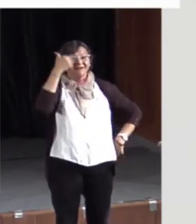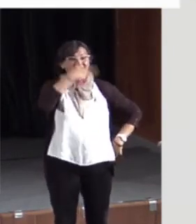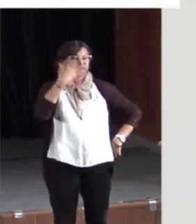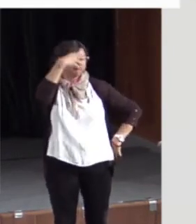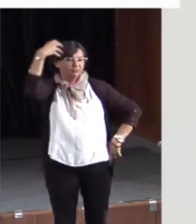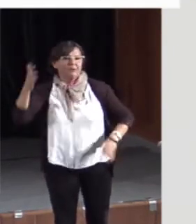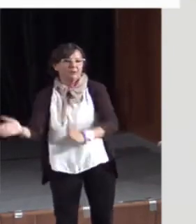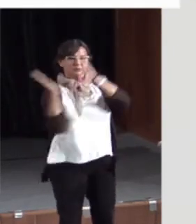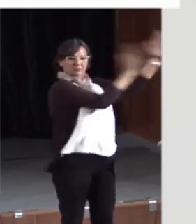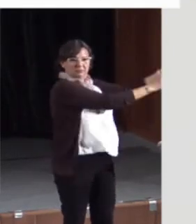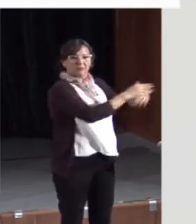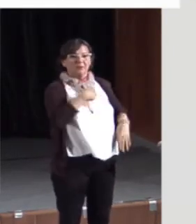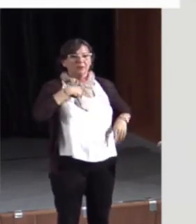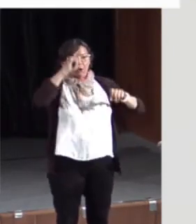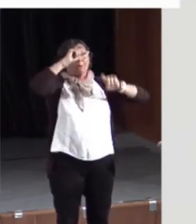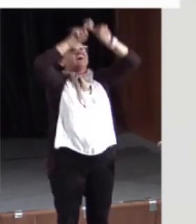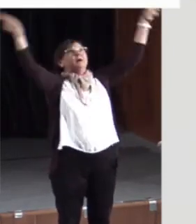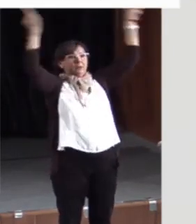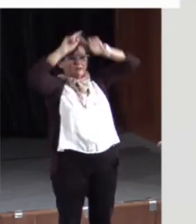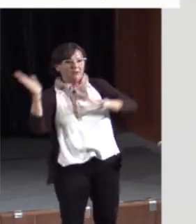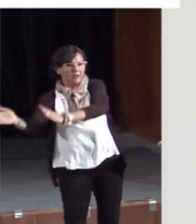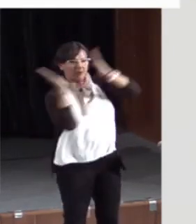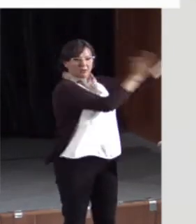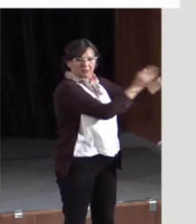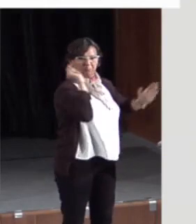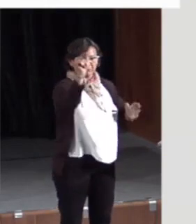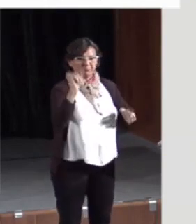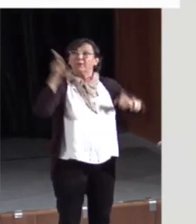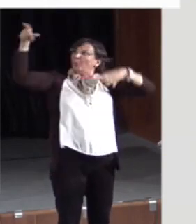signos se utiliza para saber que estamos cambiando de tema.